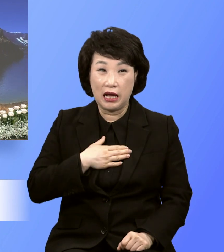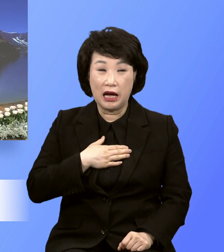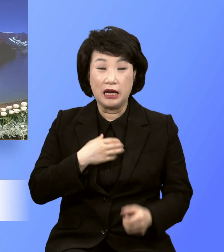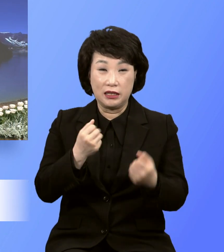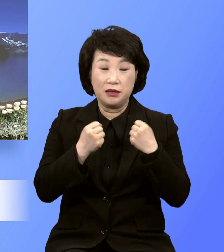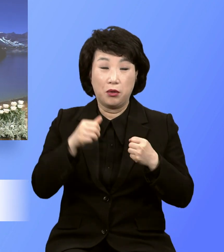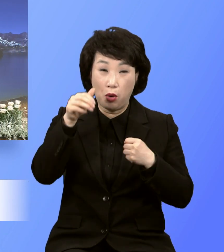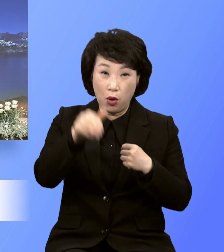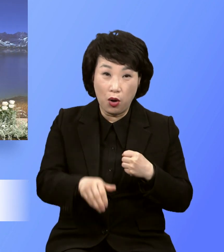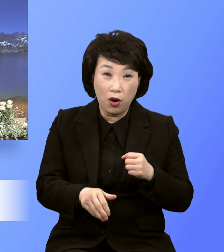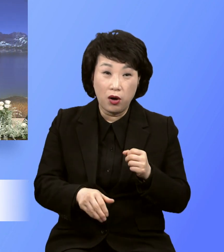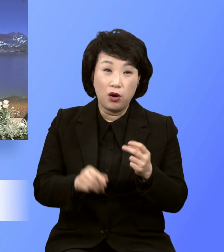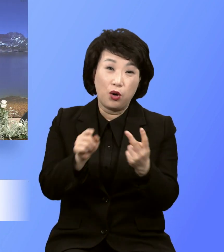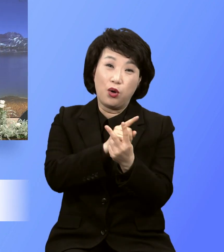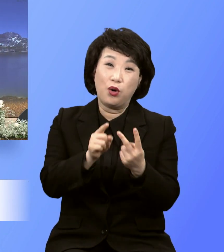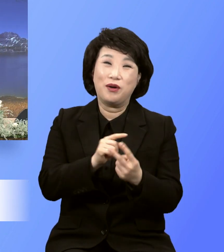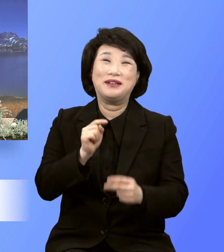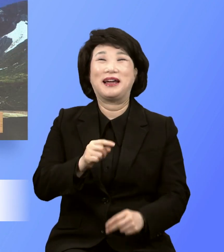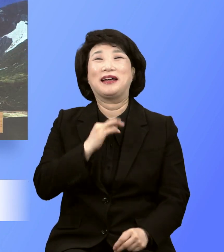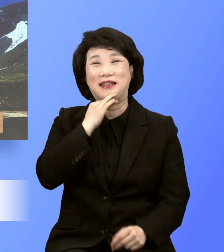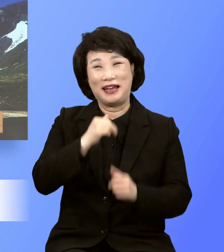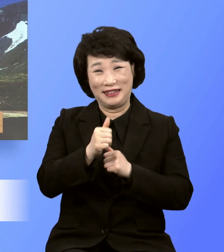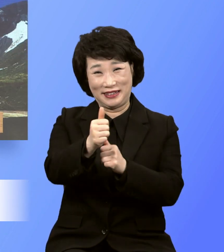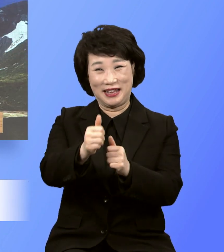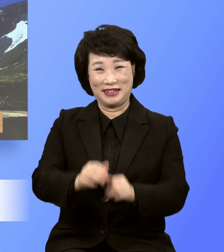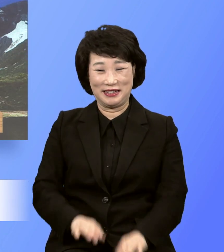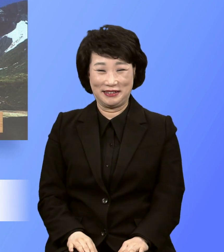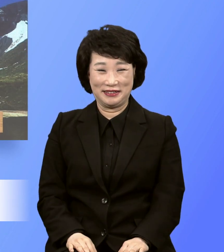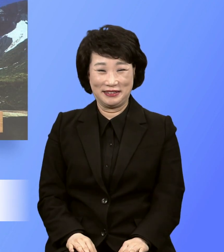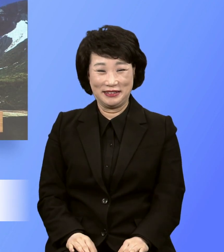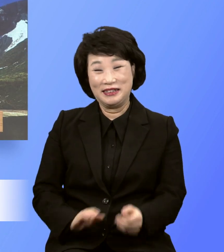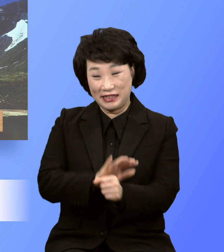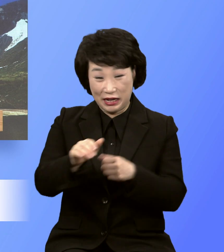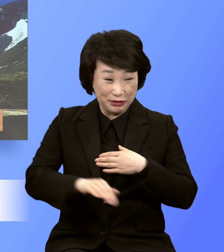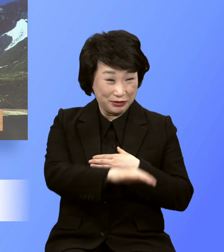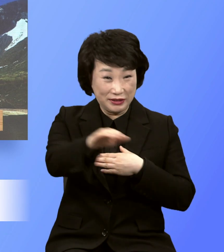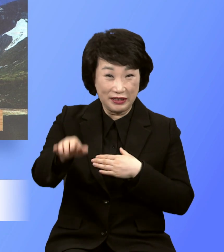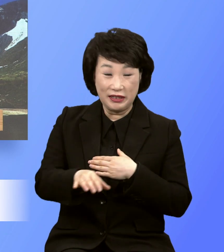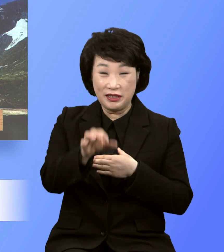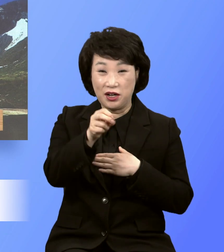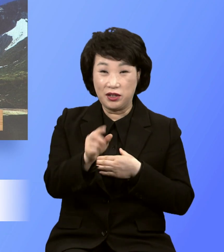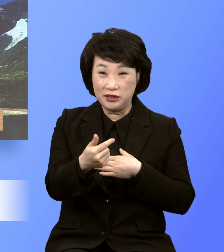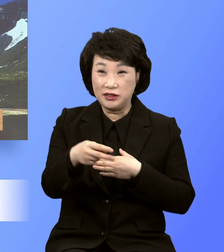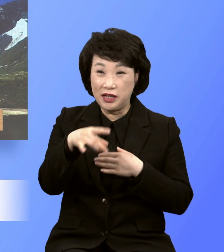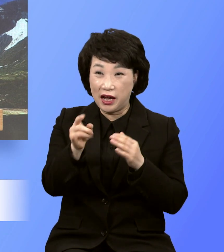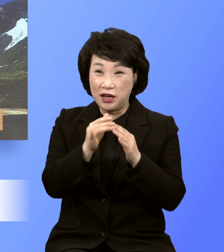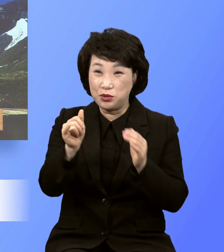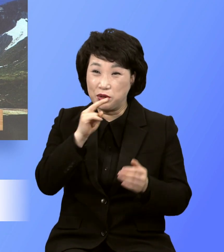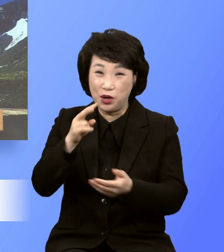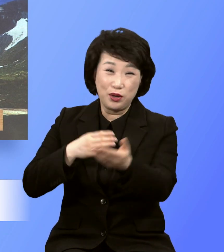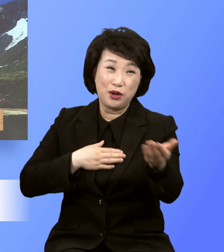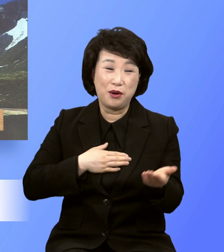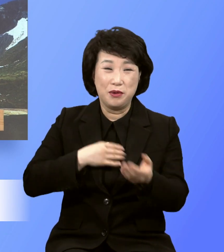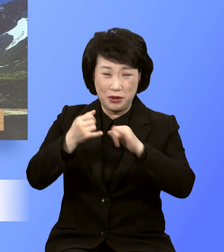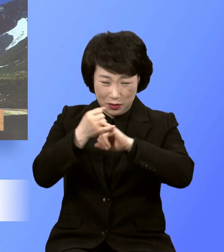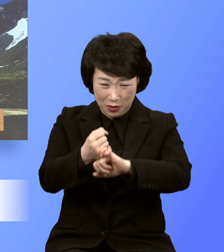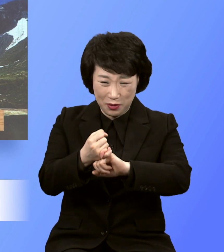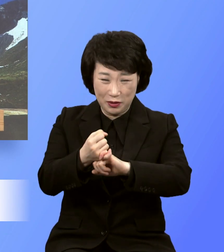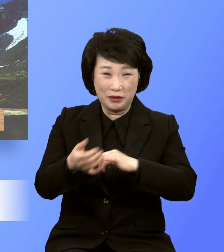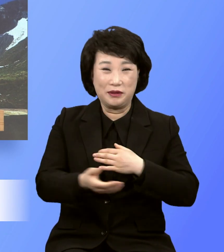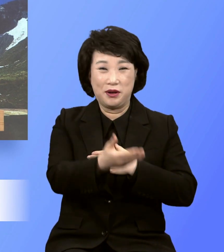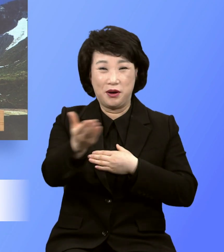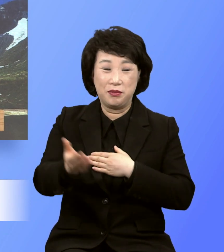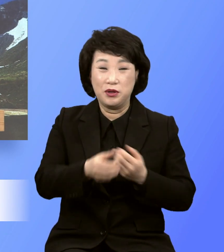기력이 세해지느냐 달려있는 거야. 사랑하는 연세 가족들이요, 우리는 반드시